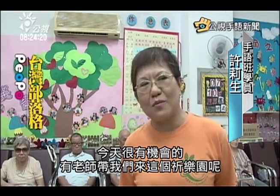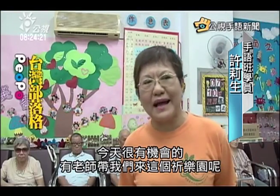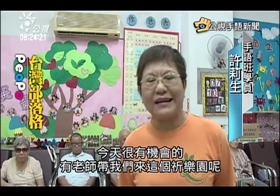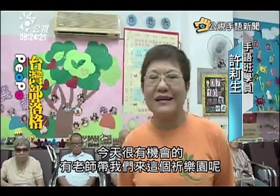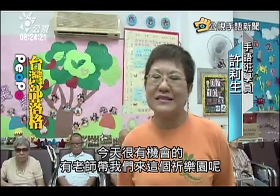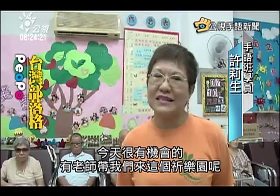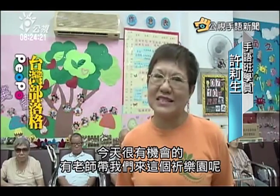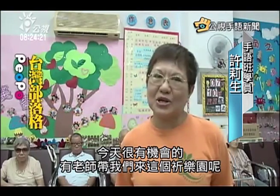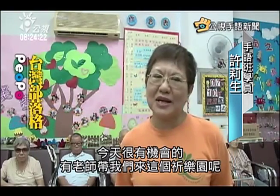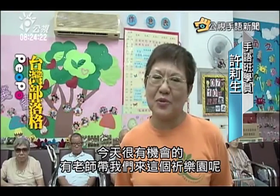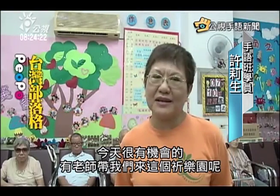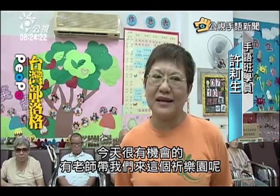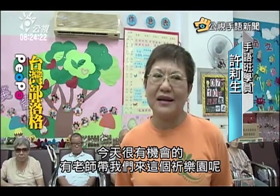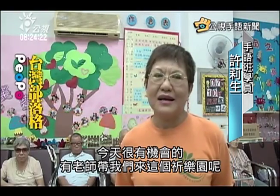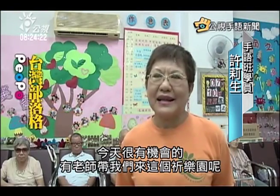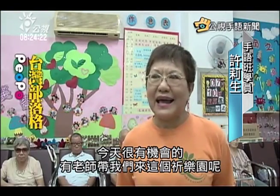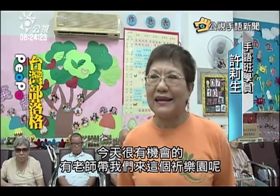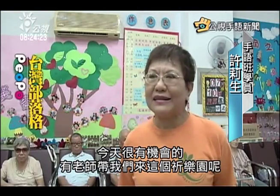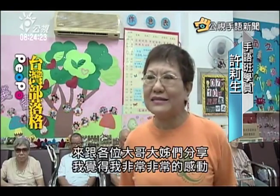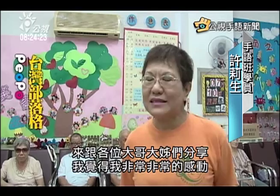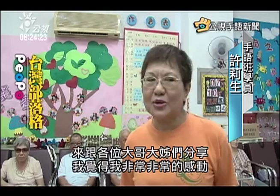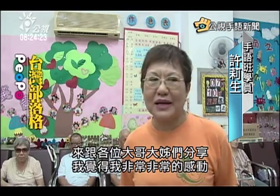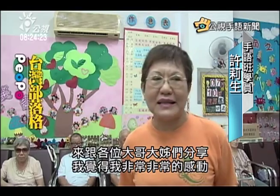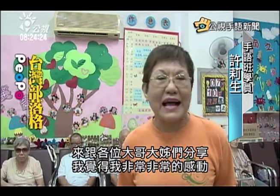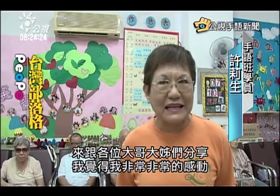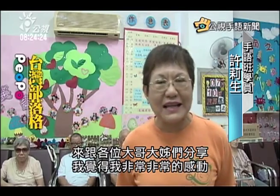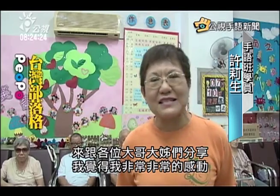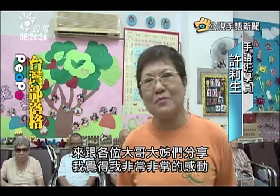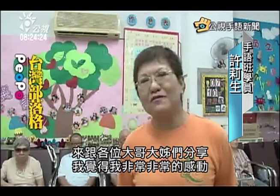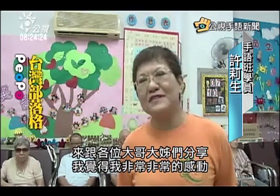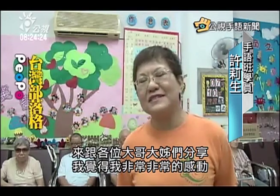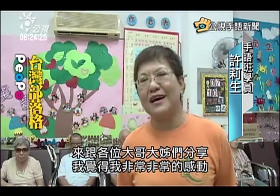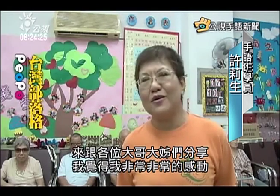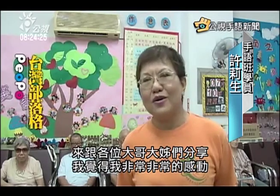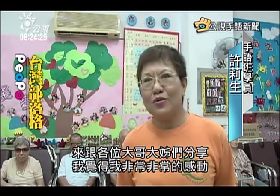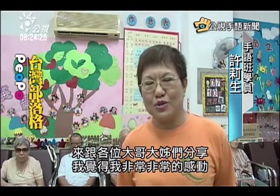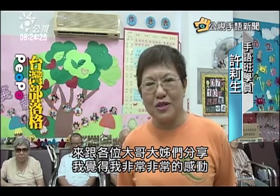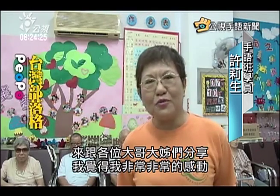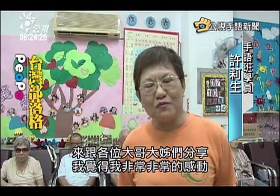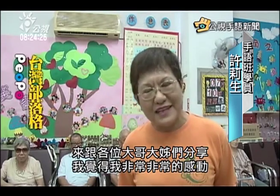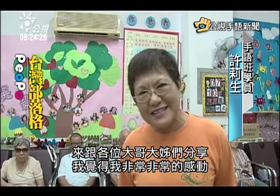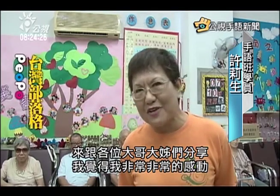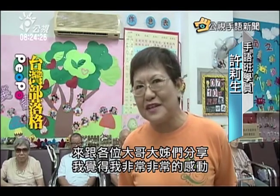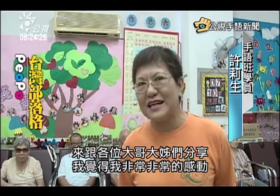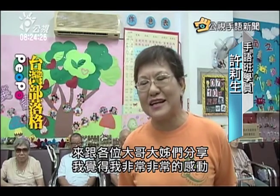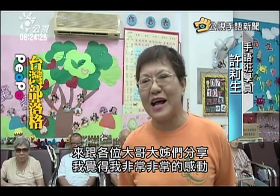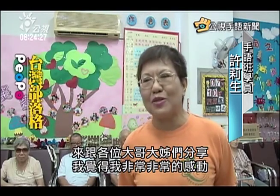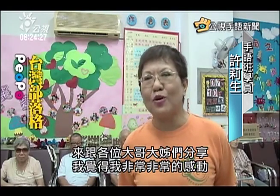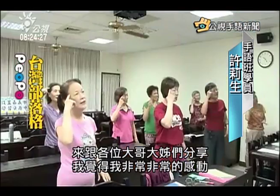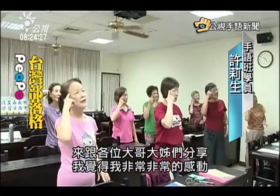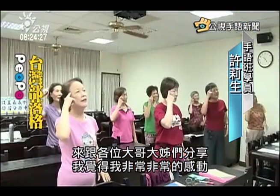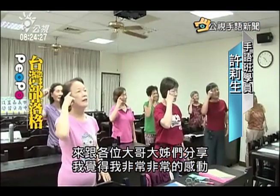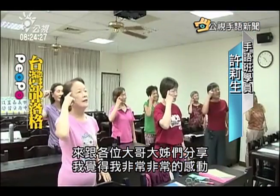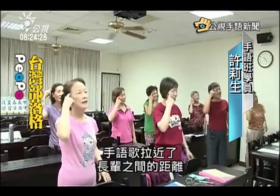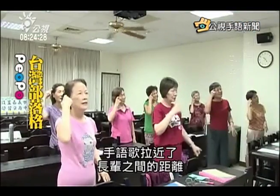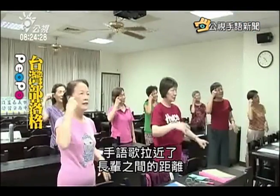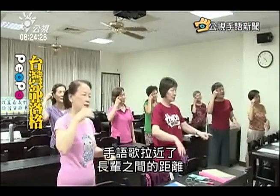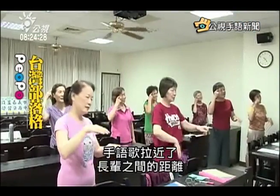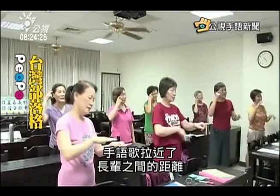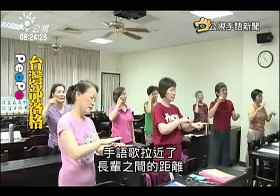来这个奇乐园呢，来跟各位大哥大姐们分享。我觉得我非常非常的感动。 手语歌拉近了长辈